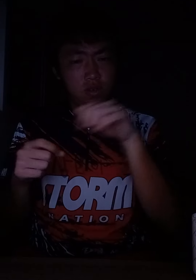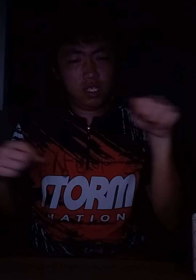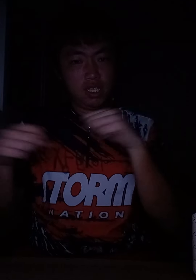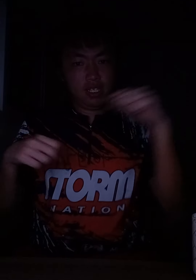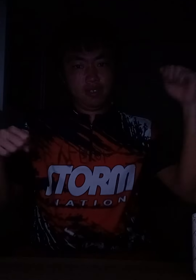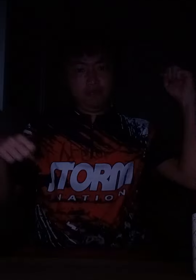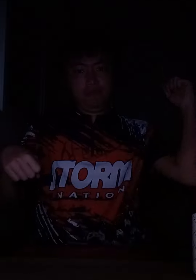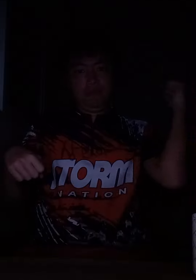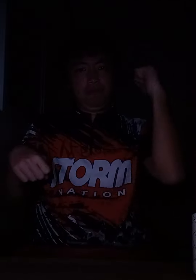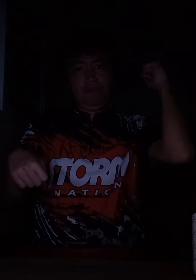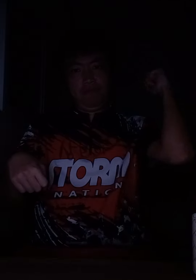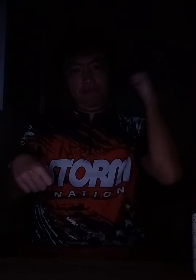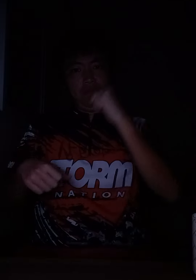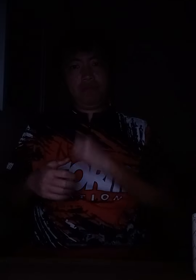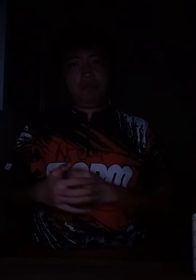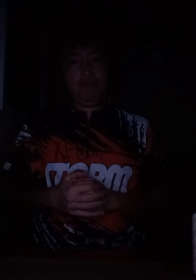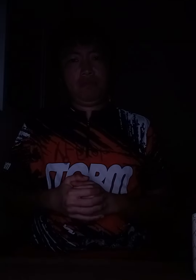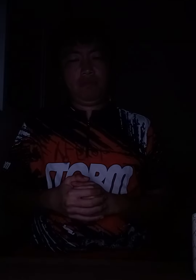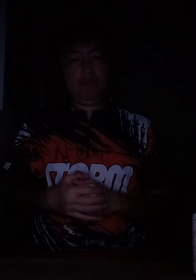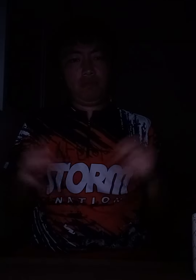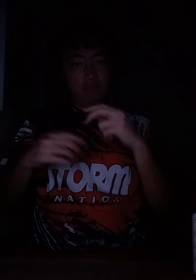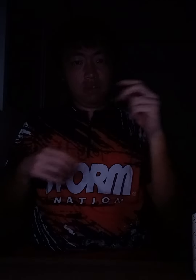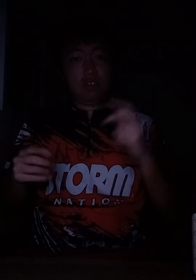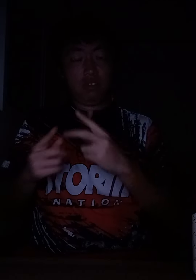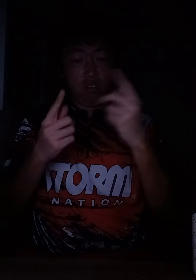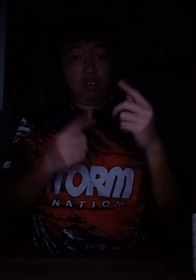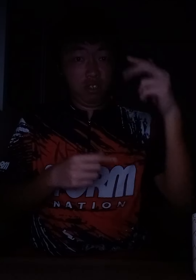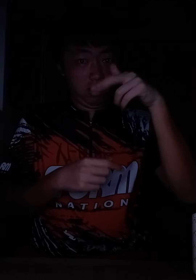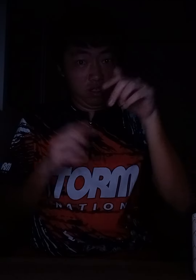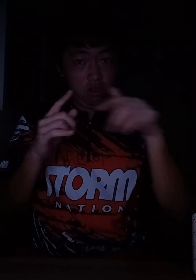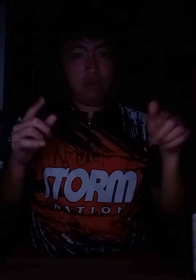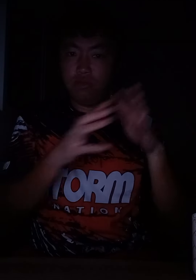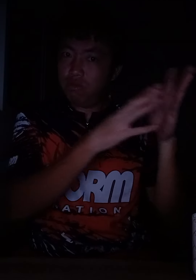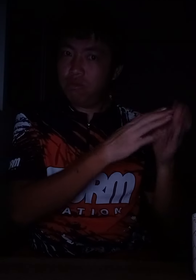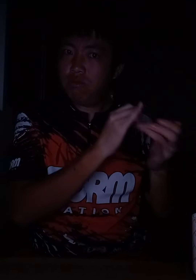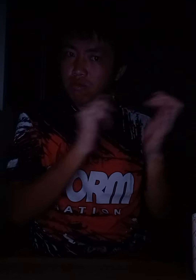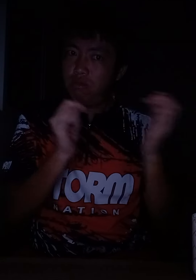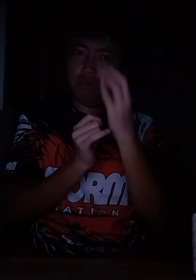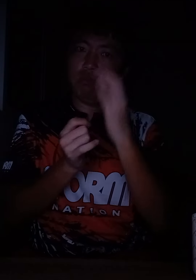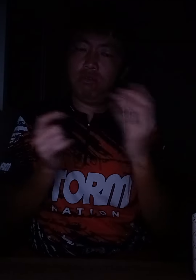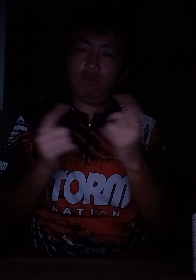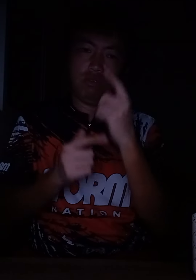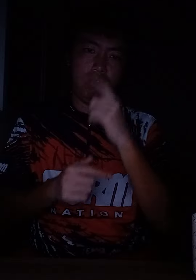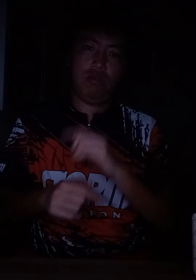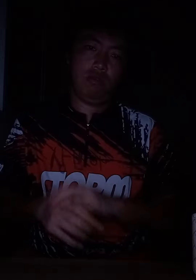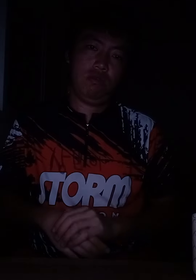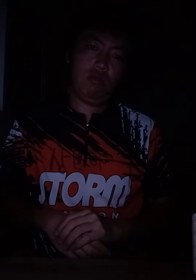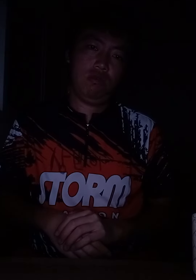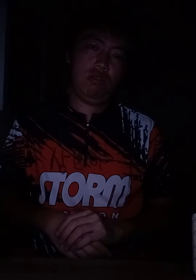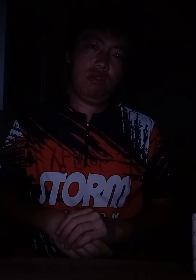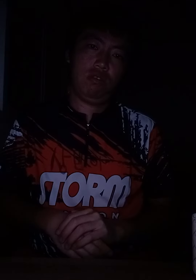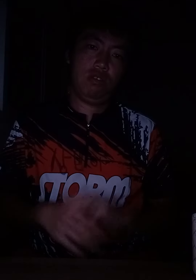했고 또 다른 곳에서 또 그런 비슷한 유형의 그 폭력 사건이 일어나고 물침화 범죄가 일어났는데 이번에 이런